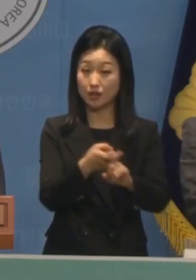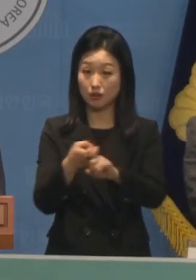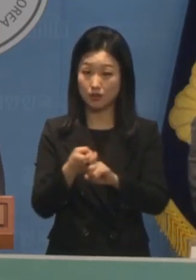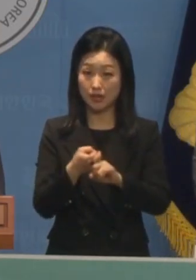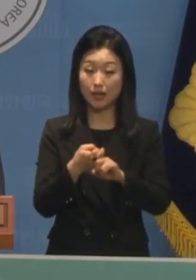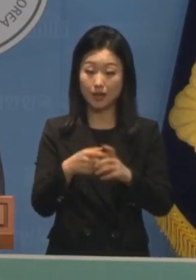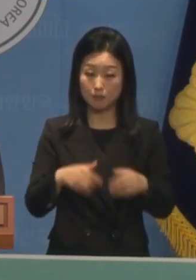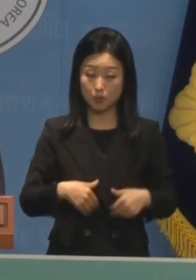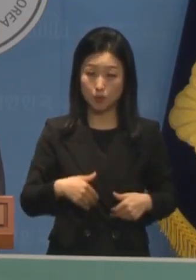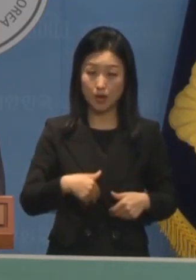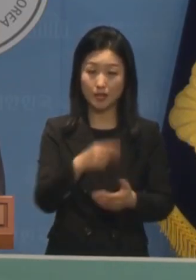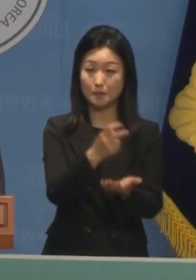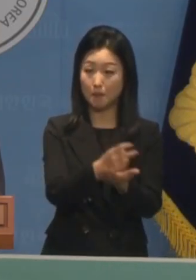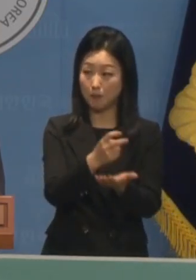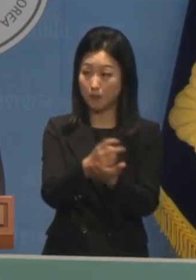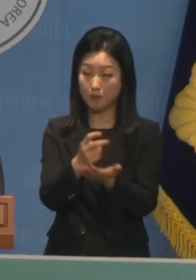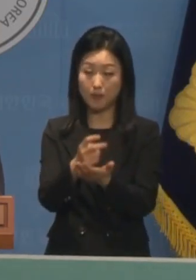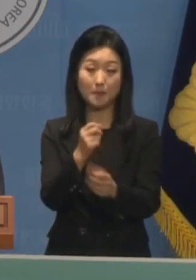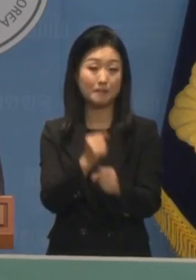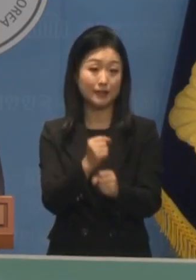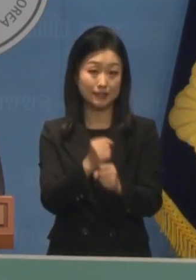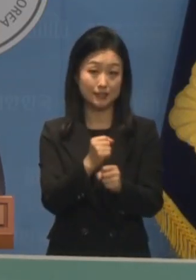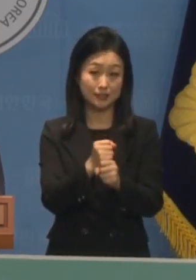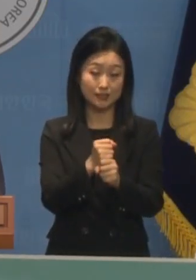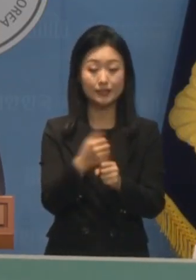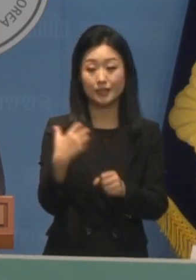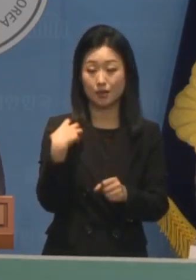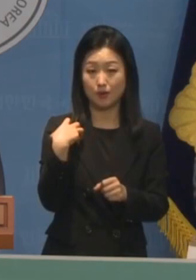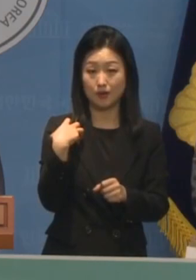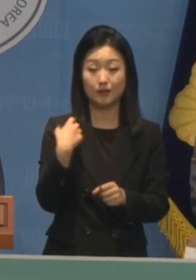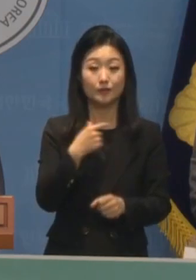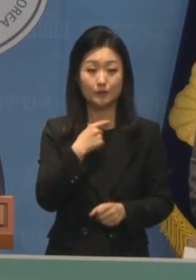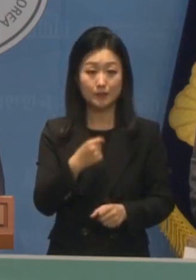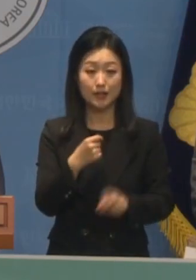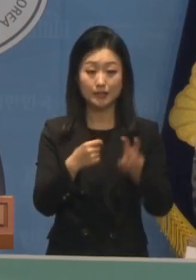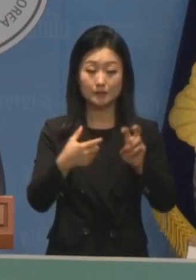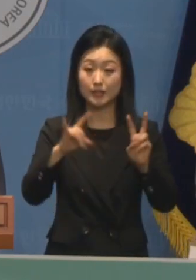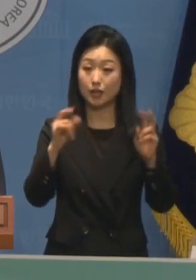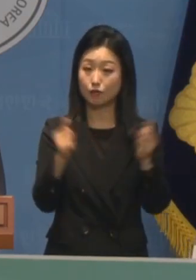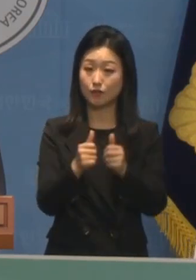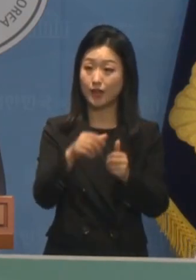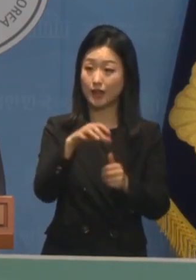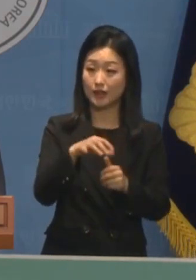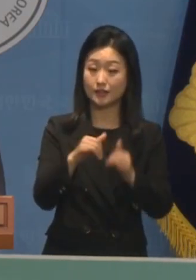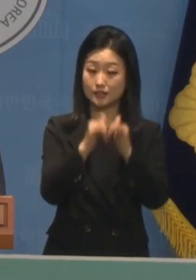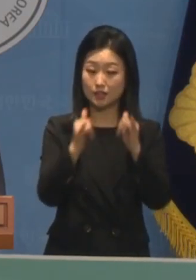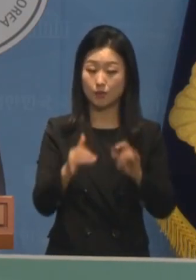제도 개선을 추진하는 과제도 가지고 있습니다. 22대 국회에서